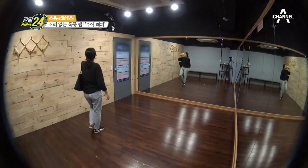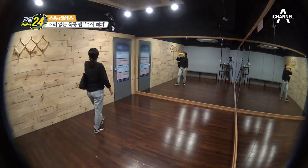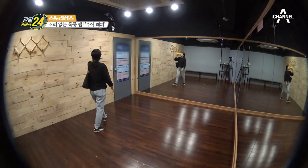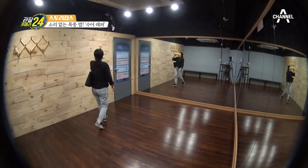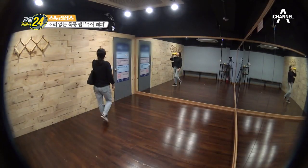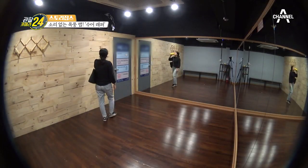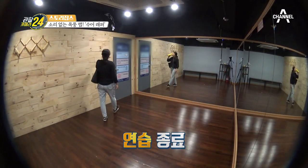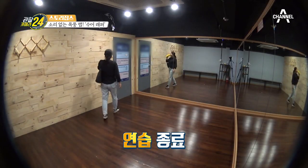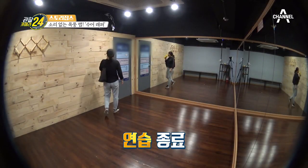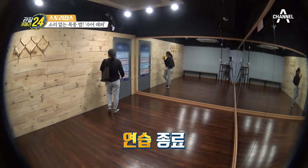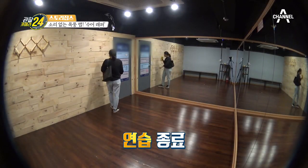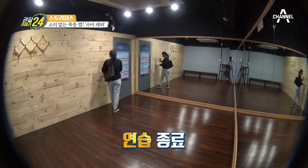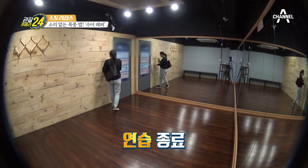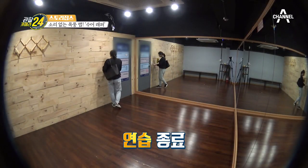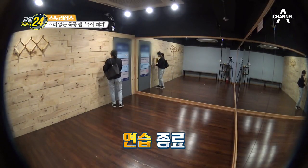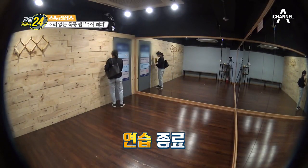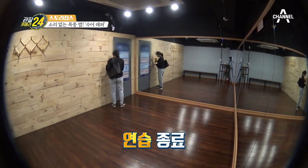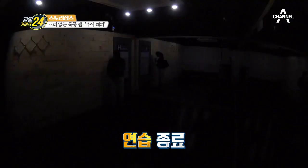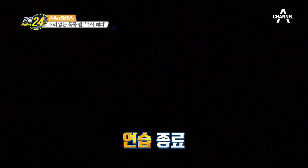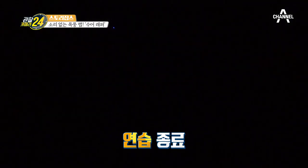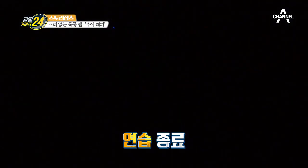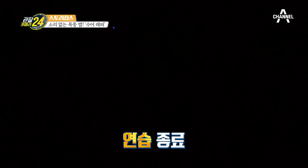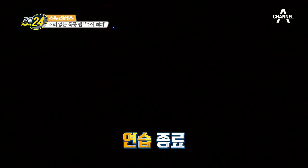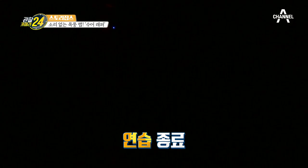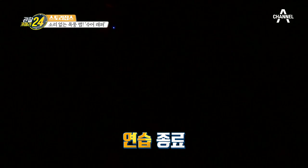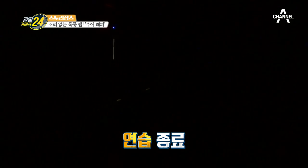지연 씨의 하루는 24시간이 모자라다.